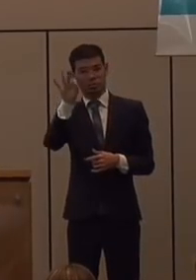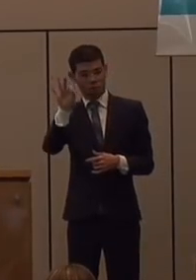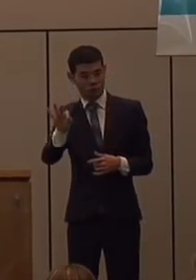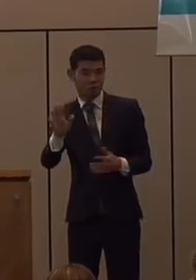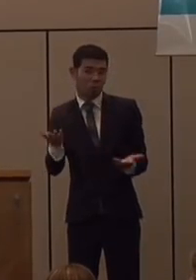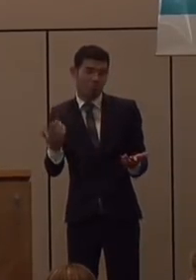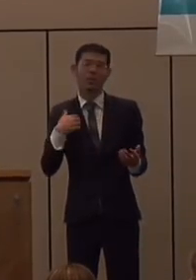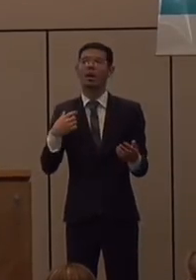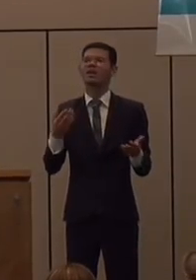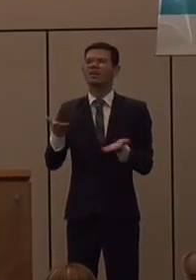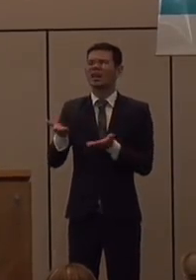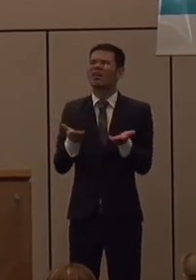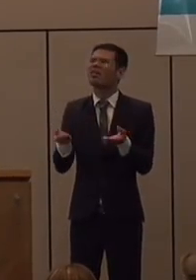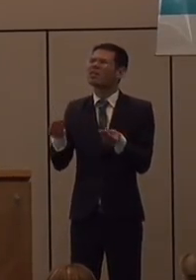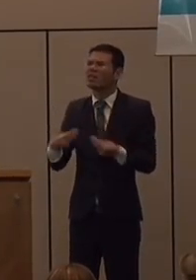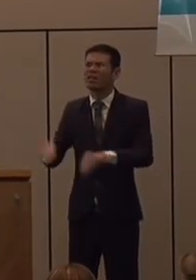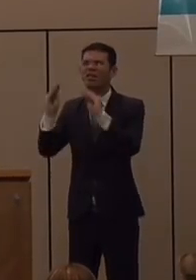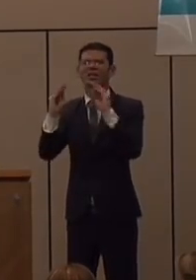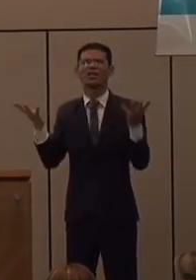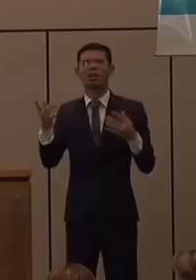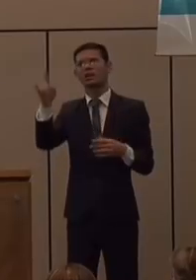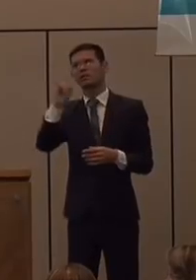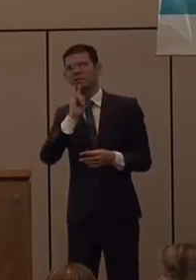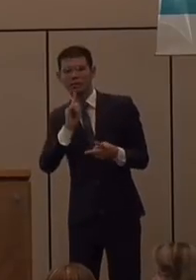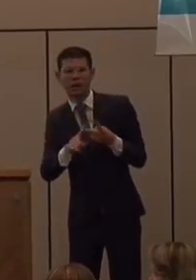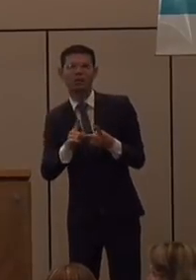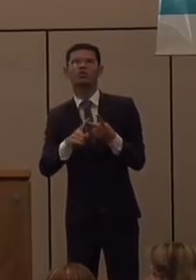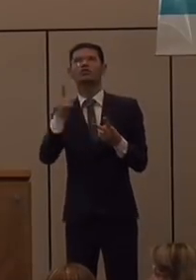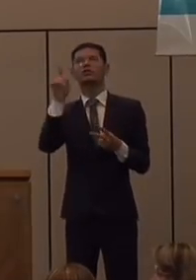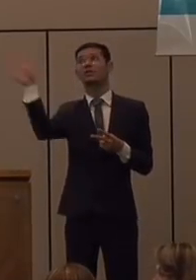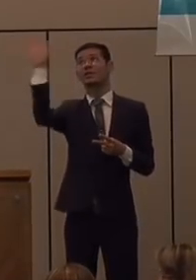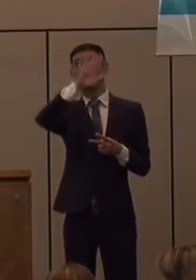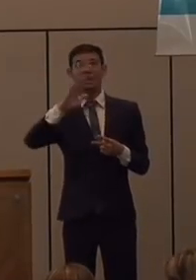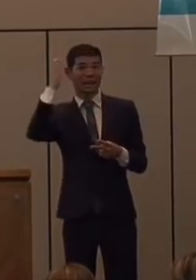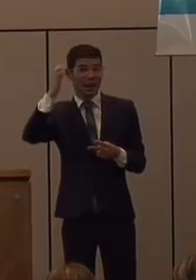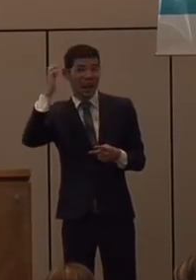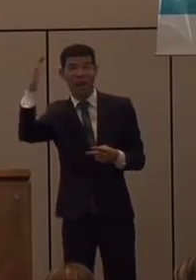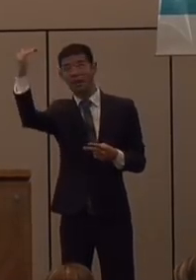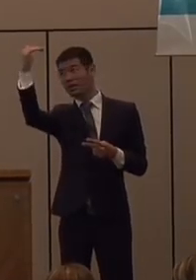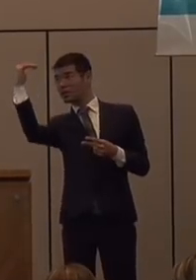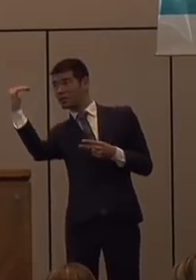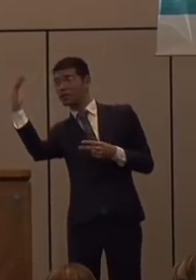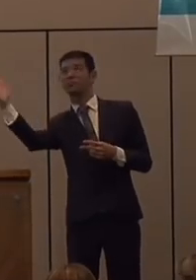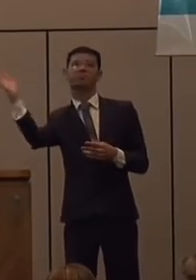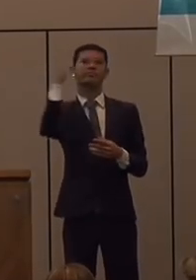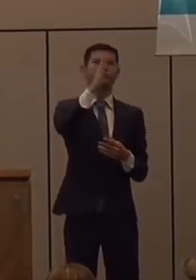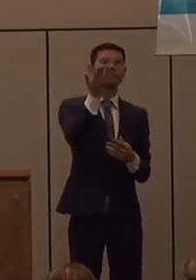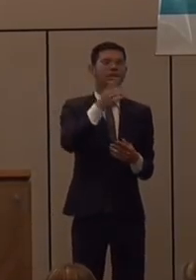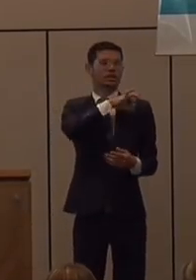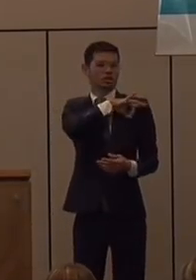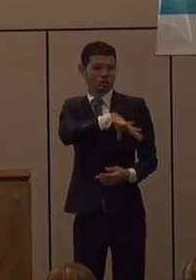exportamos servicios pues a eeuu a países bajos a chile y a singapur el 64 por ciento del pib